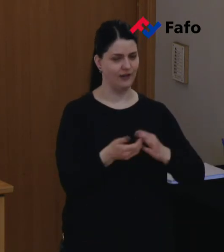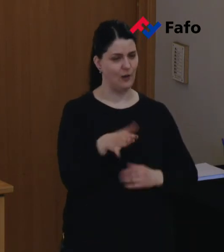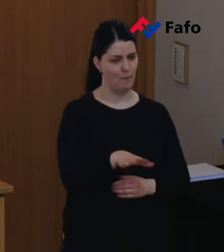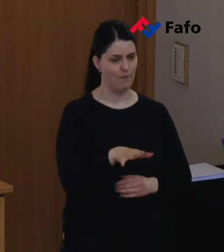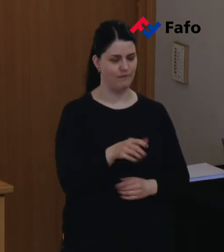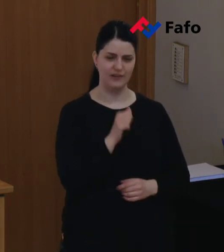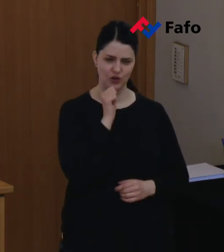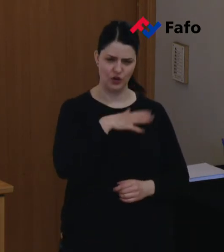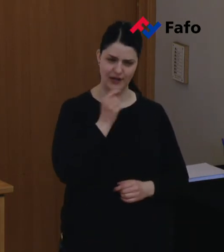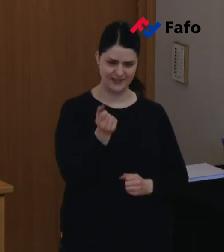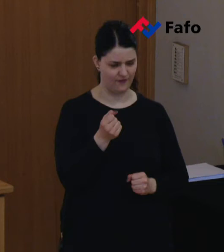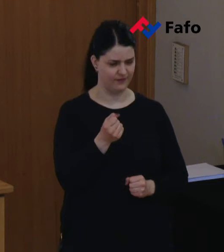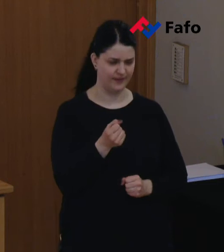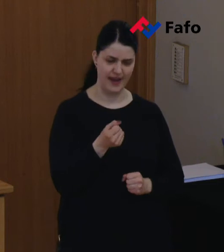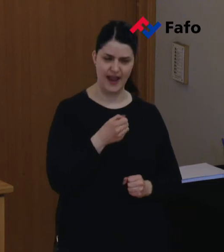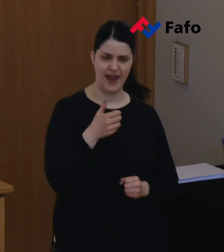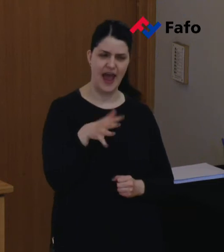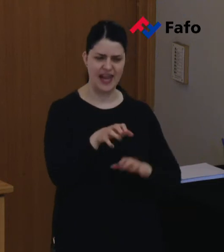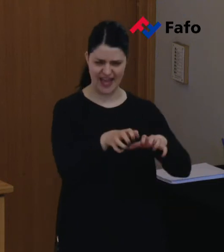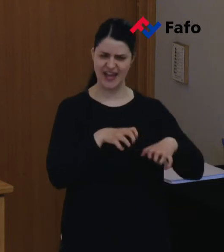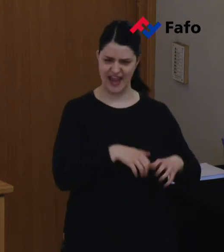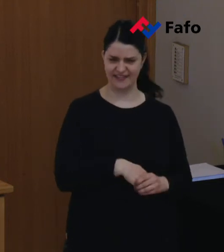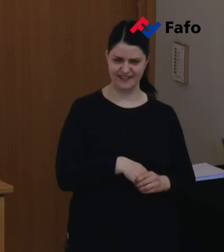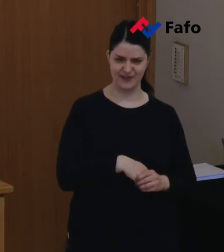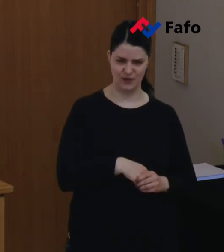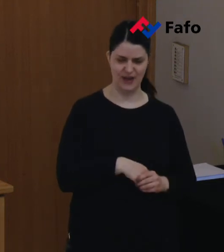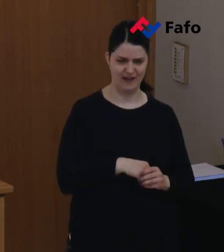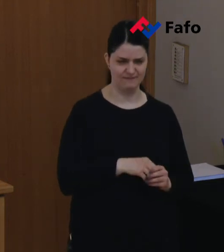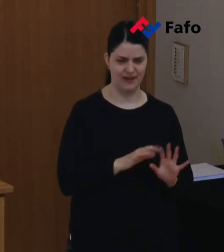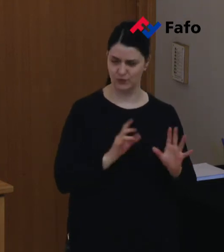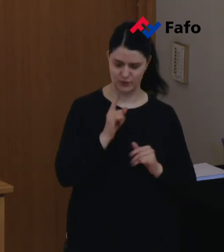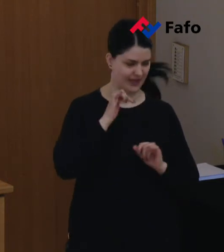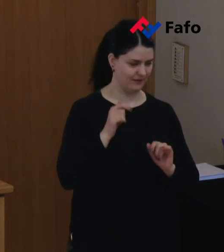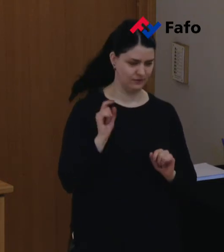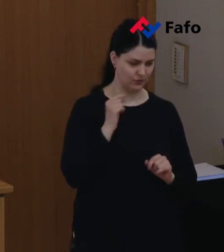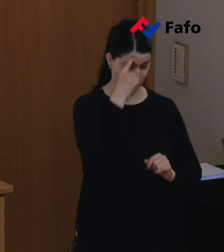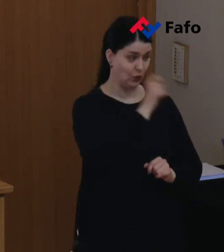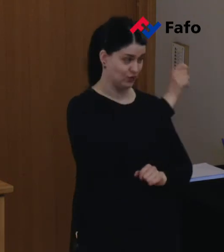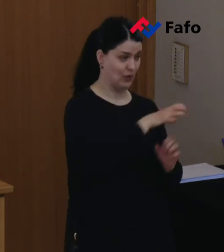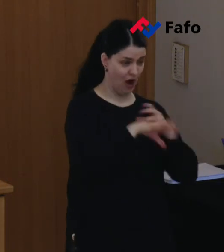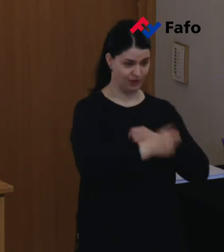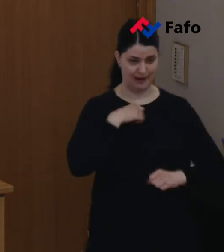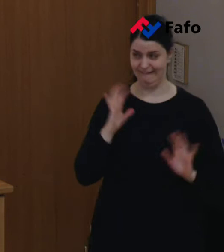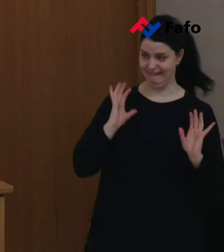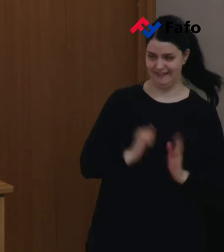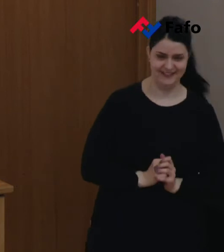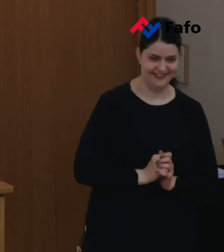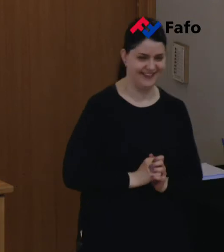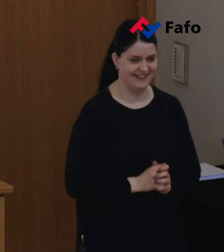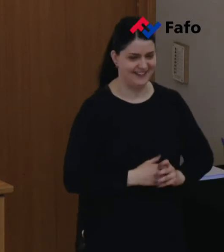må ha litt ærgjerrighet på disse brukerne sine vegne. Og det veldig, nå trodde jeg hun skulle avbryte meg.